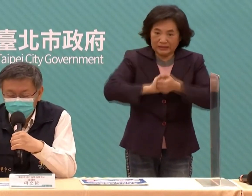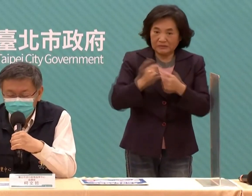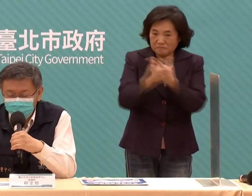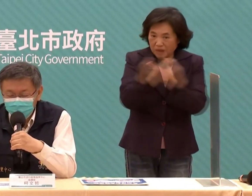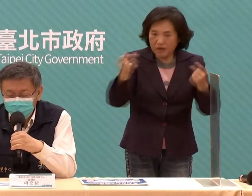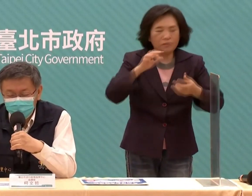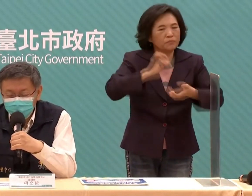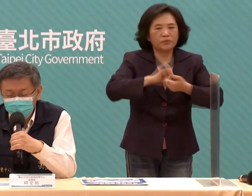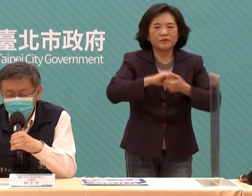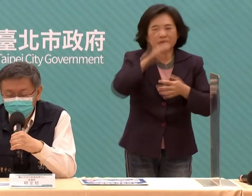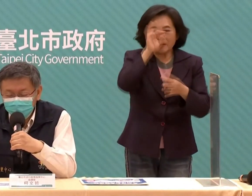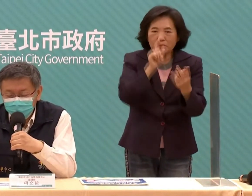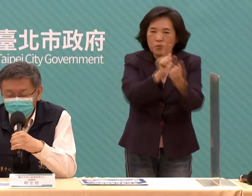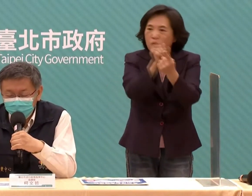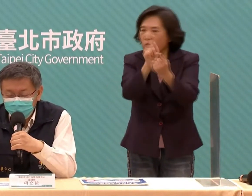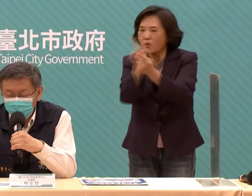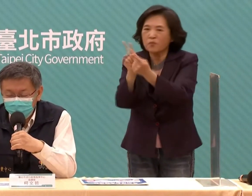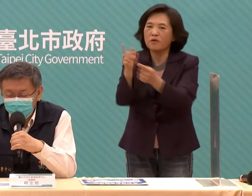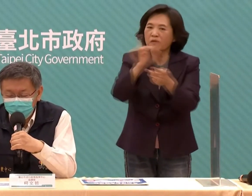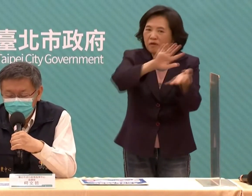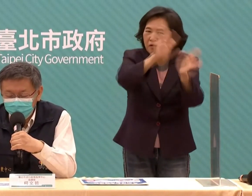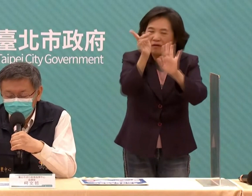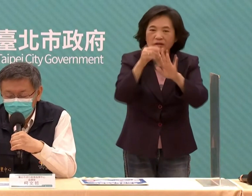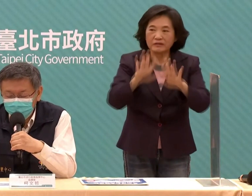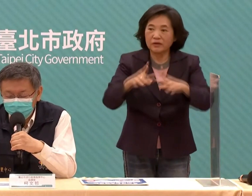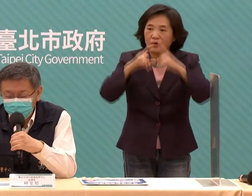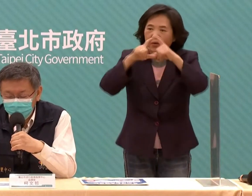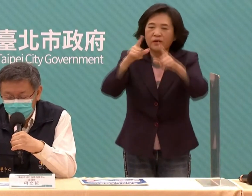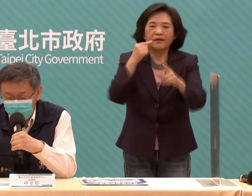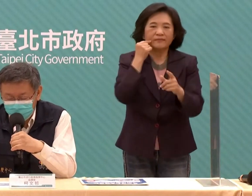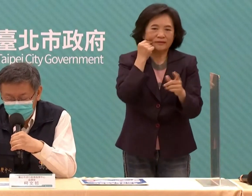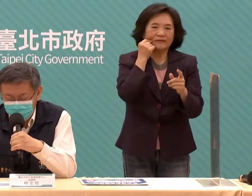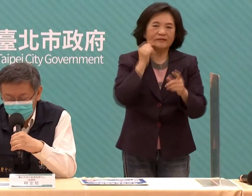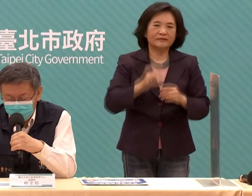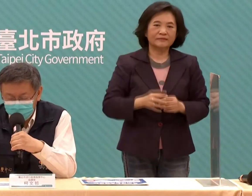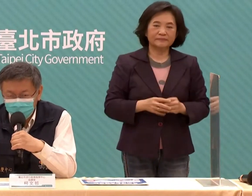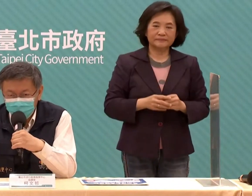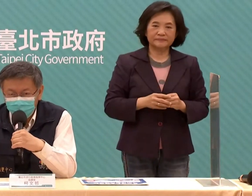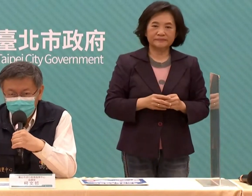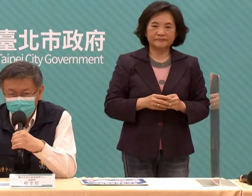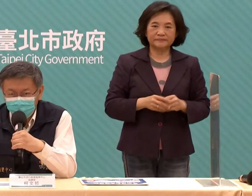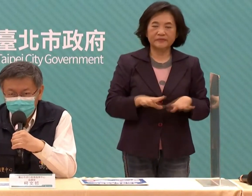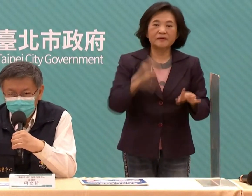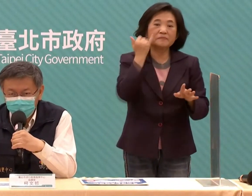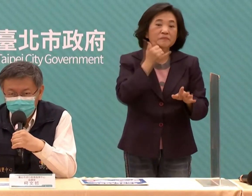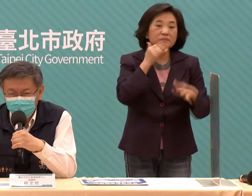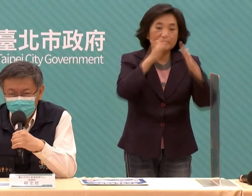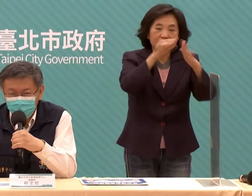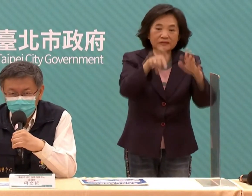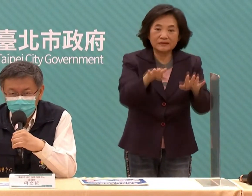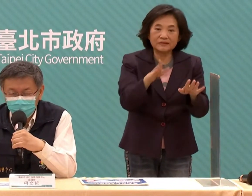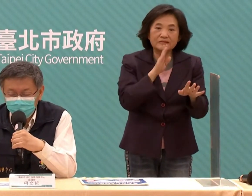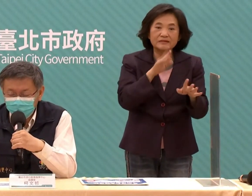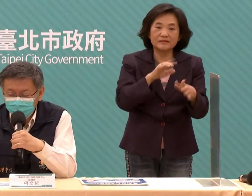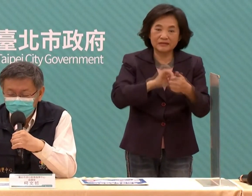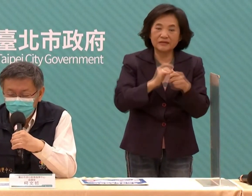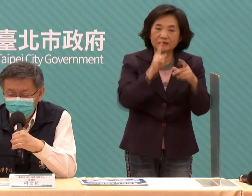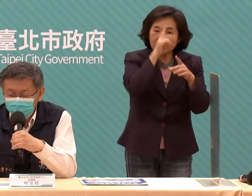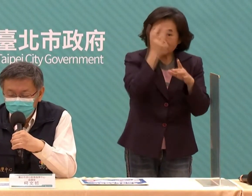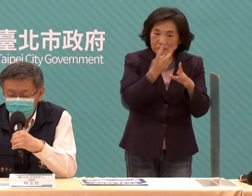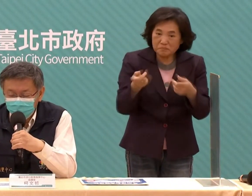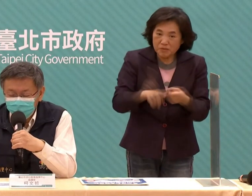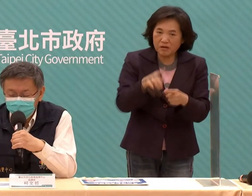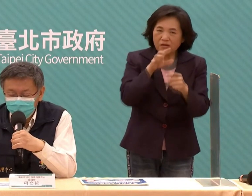在决定，所以这个现在没有办法回答你了。但是你说，如果基隆现在做类普筛，你知道，我倒觉得